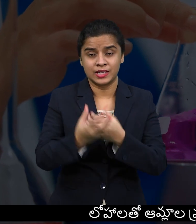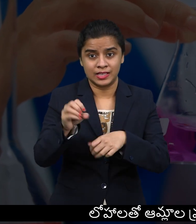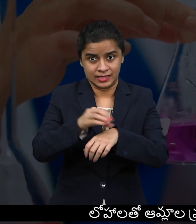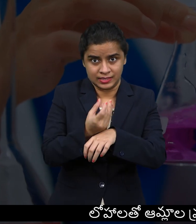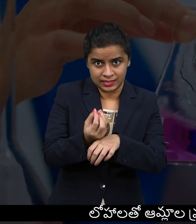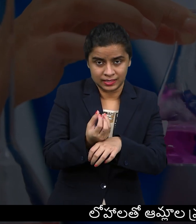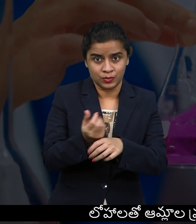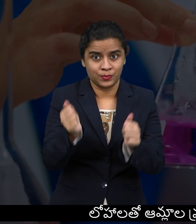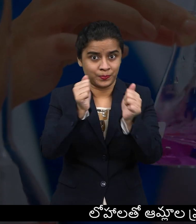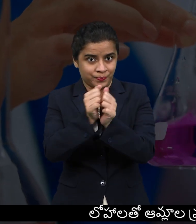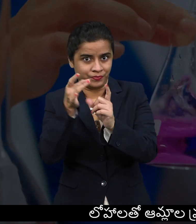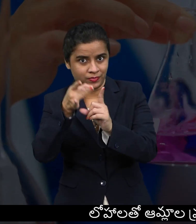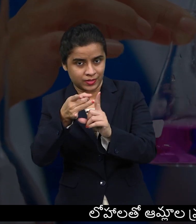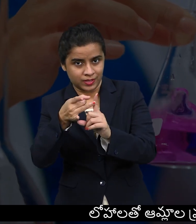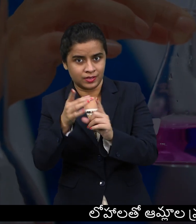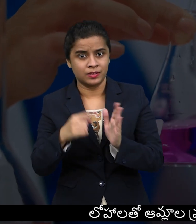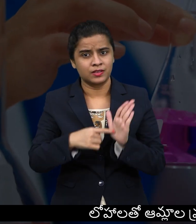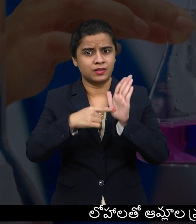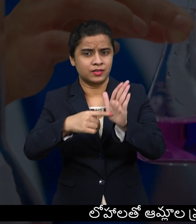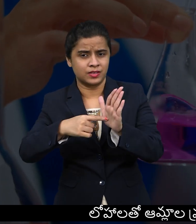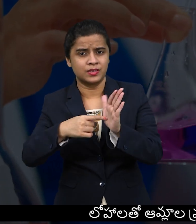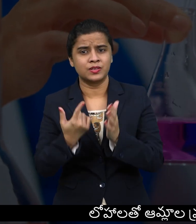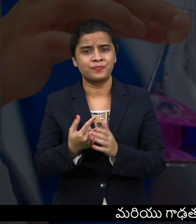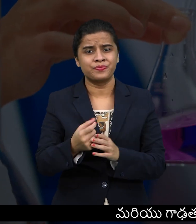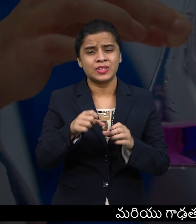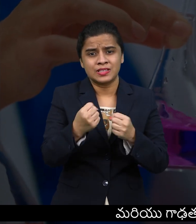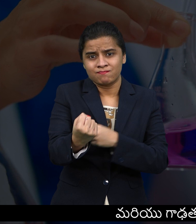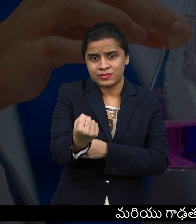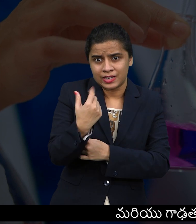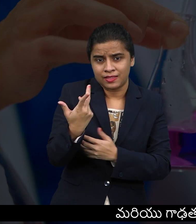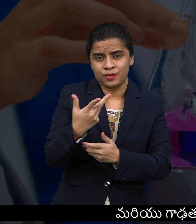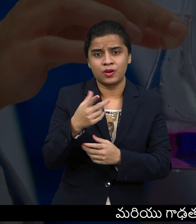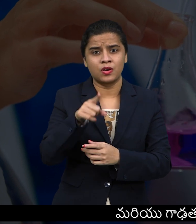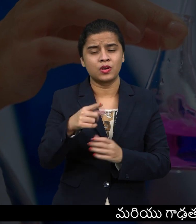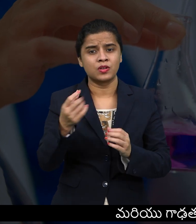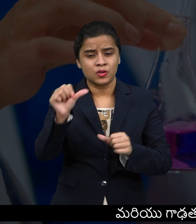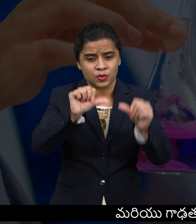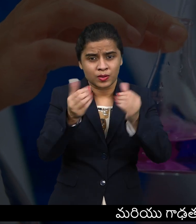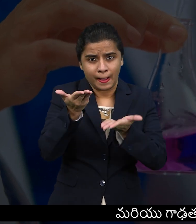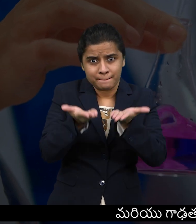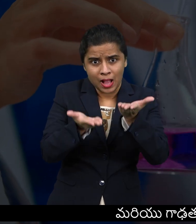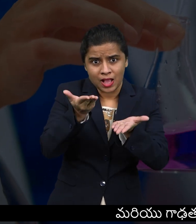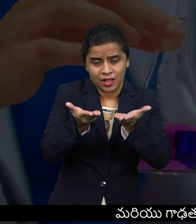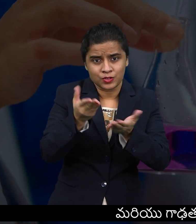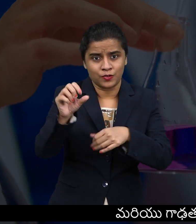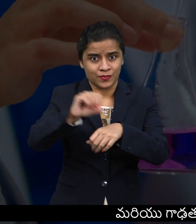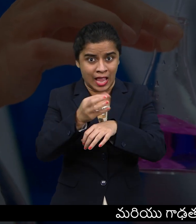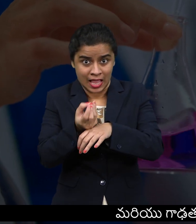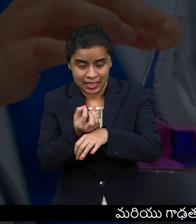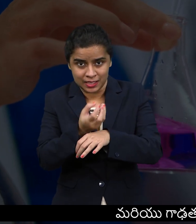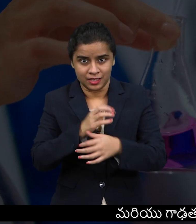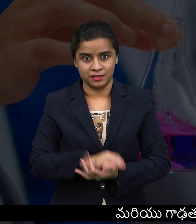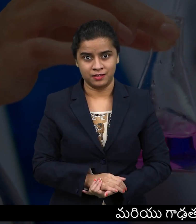లోహాలతో ఆమ్లాల ప్రతిచర్య ఆమ్లం యొక్క బలం మరియు గాఢత మరియు లోహం యొక్క